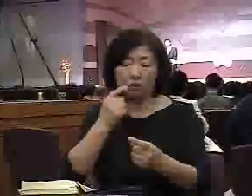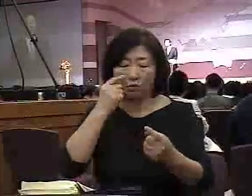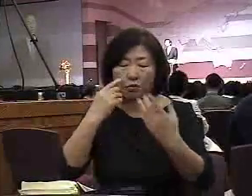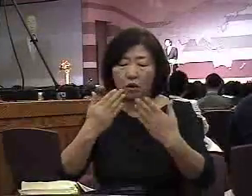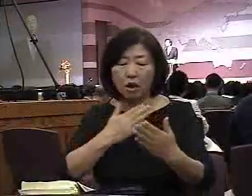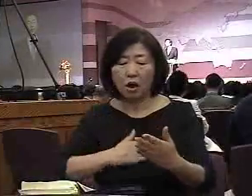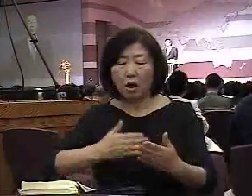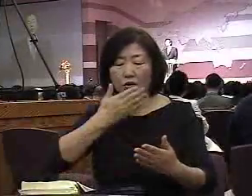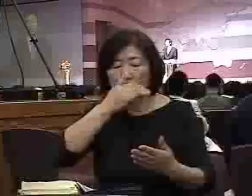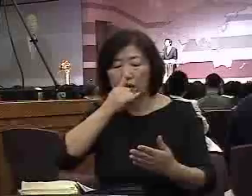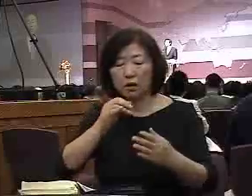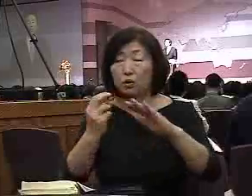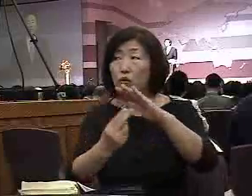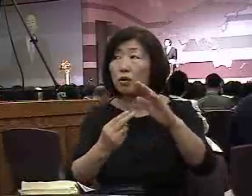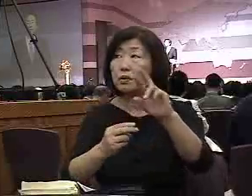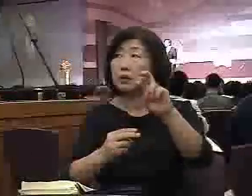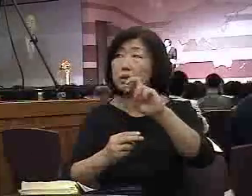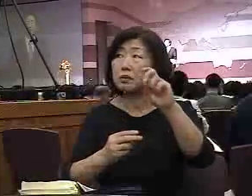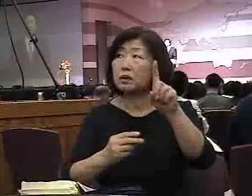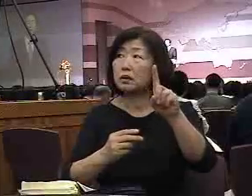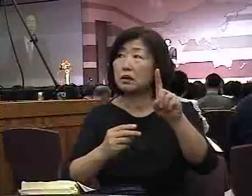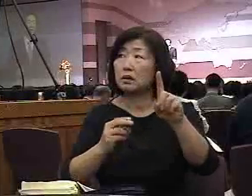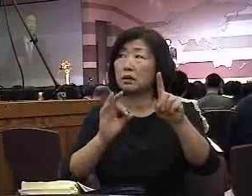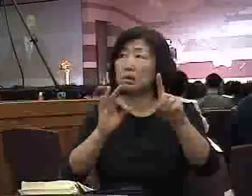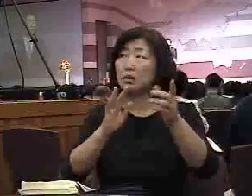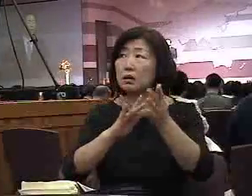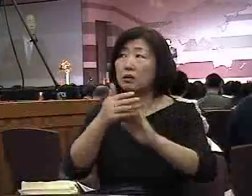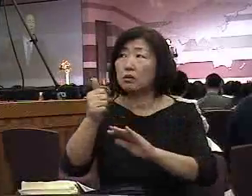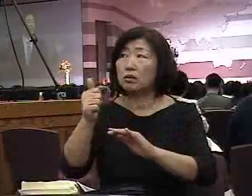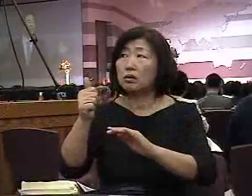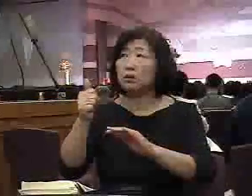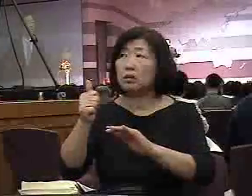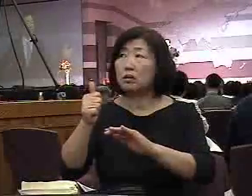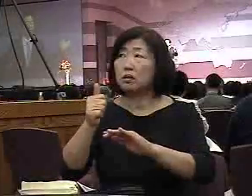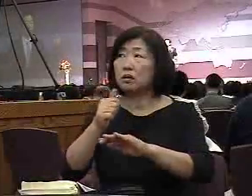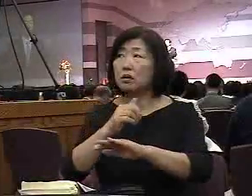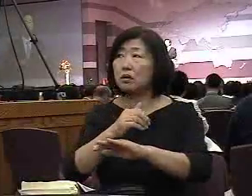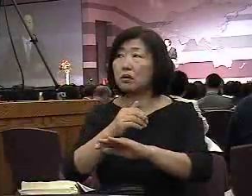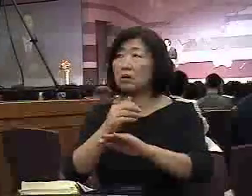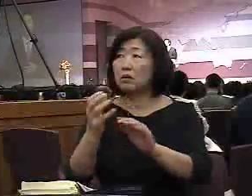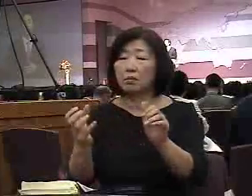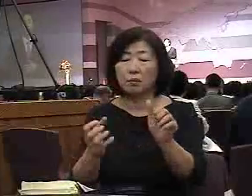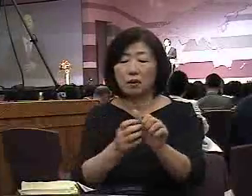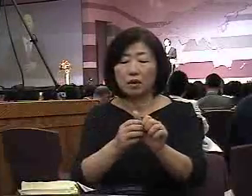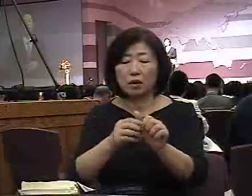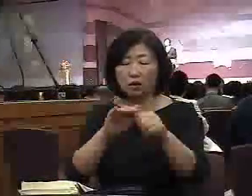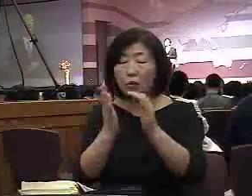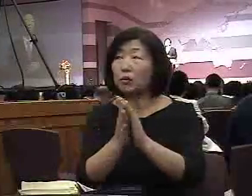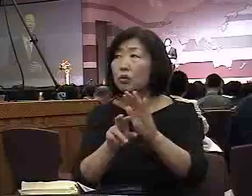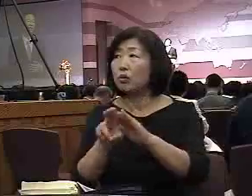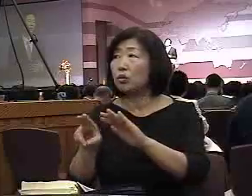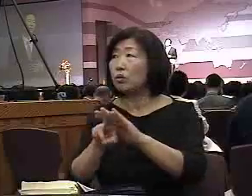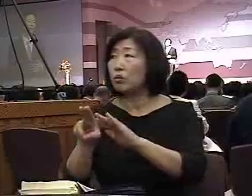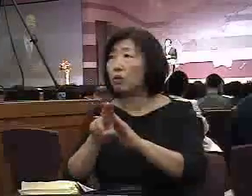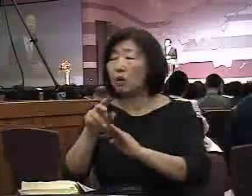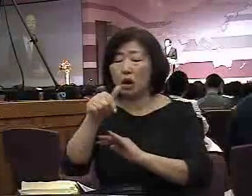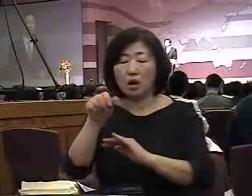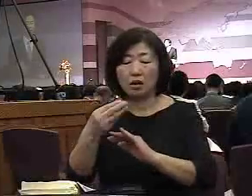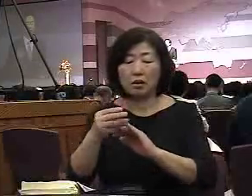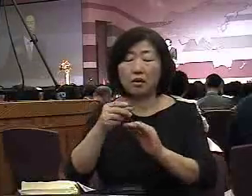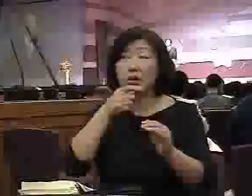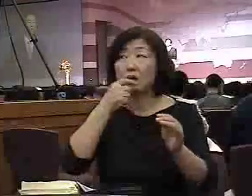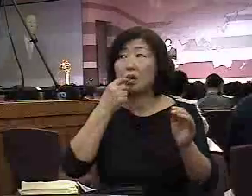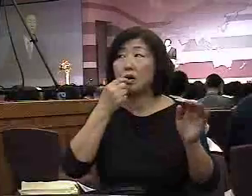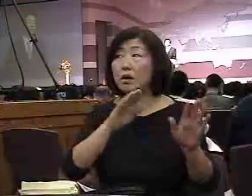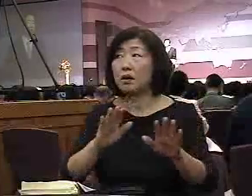있습니다. 요한복음 21장에 보면 예수님을 배신하고 다 도망갔던 제자들이 다시 모였습니다. 그 갈릴리 바닷가에서